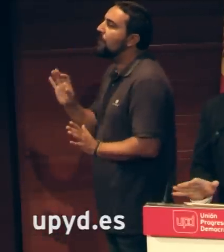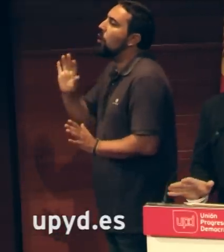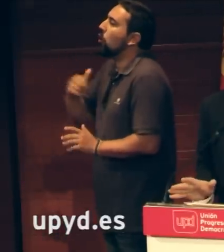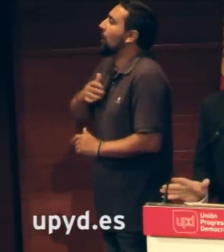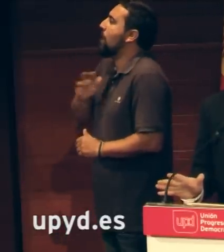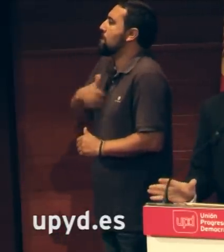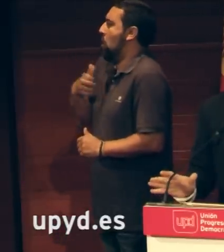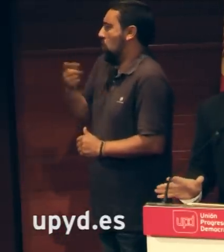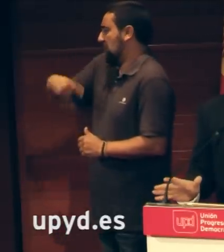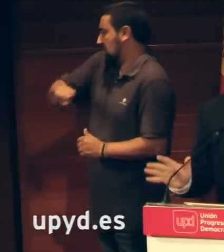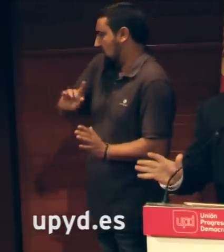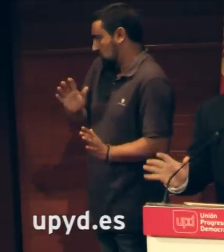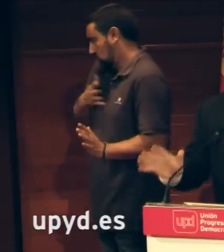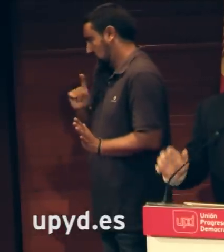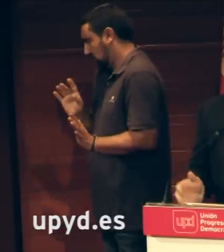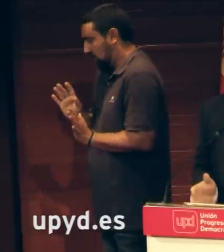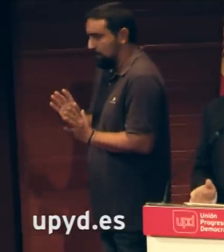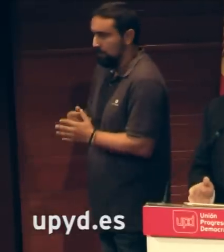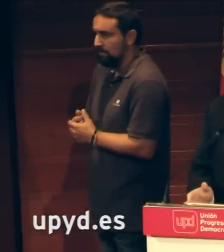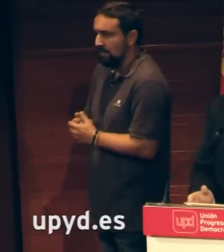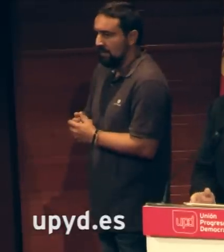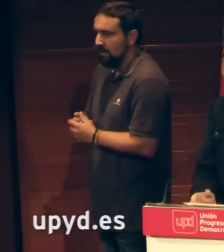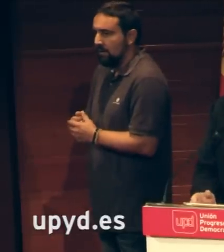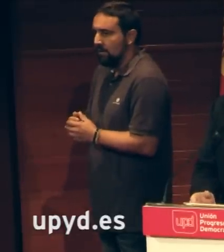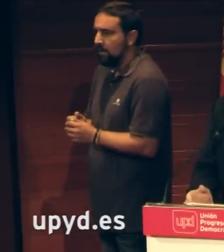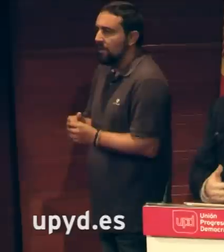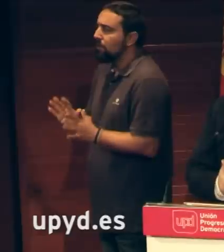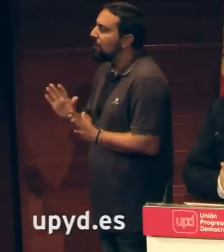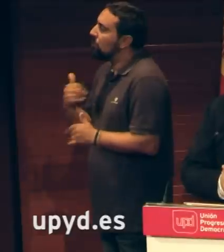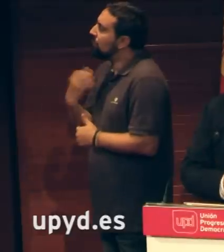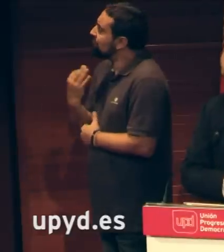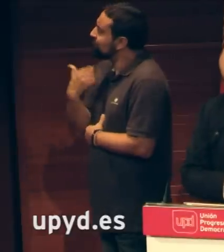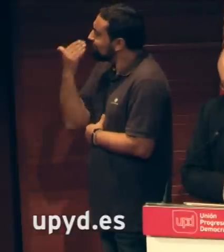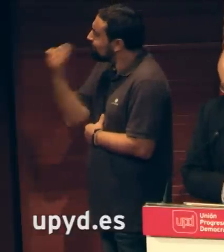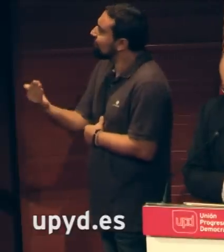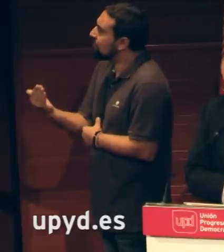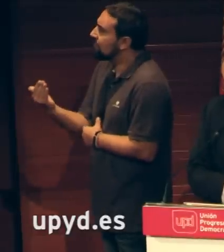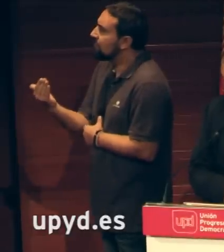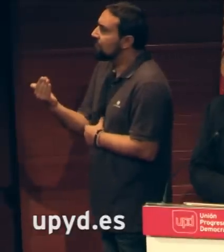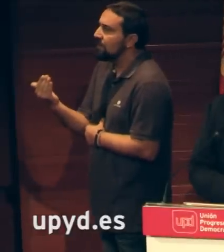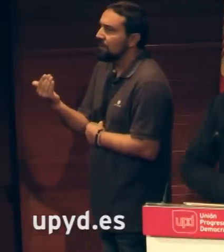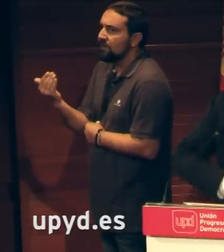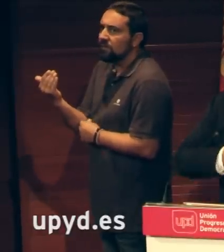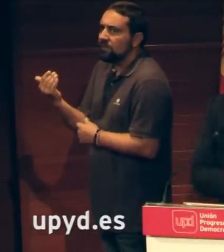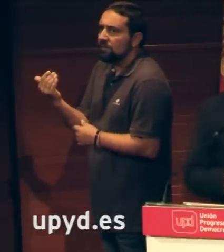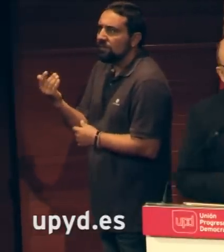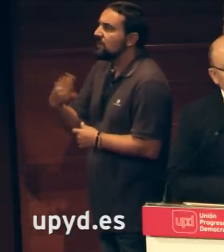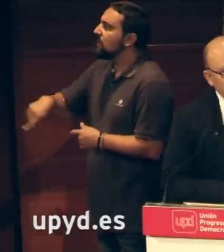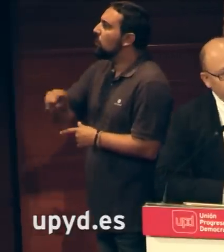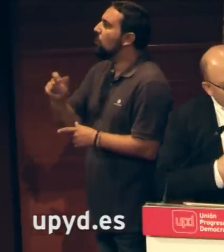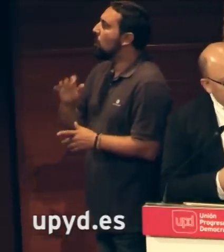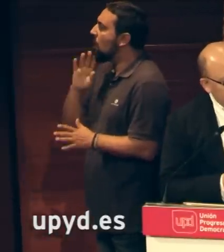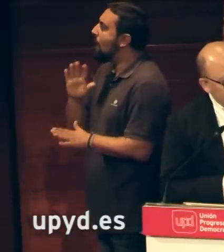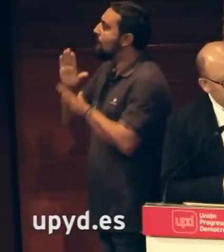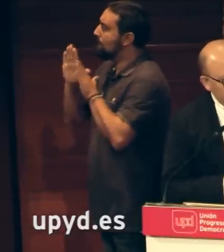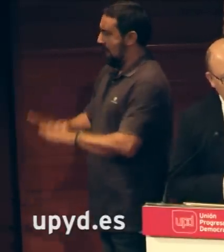nadie, yo creo que aquí juego, en fin, en desventaja, pero debo decir que os habéis quedado parados